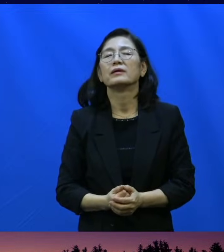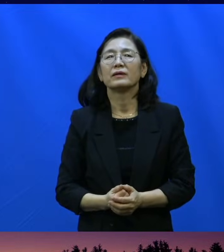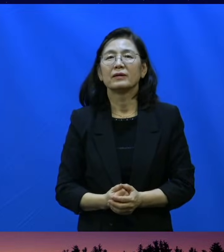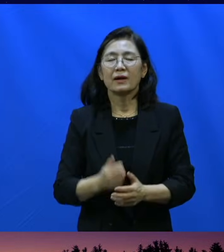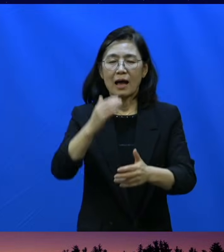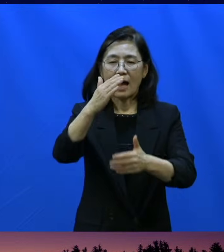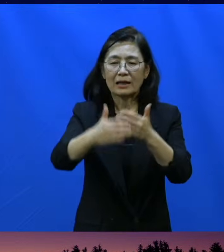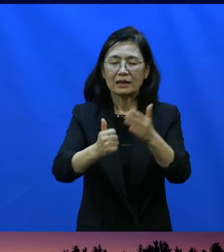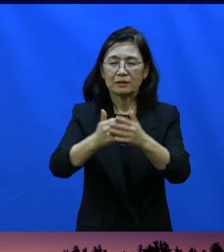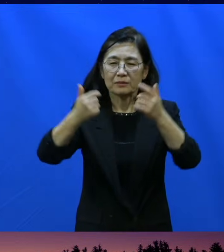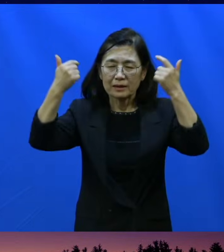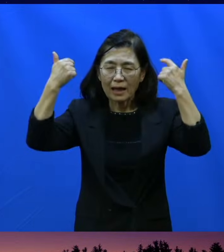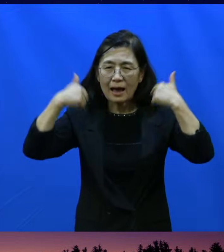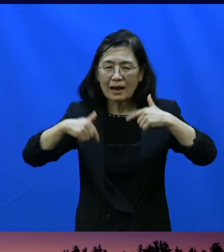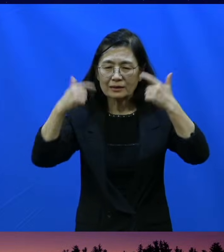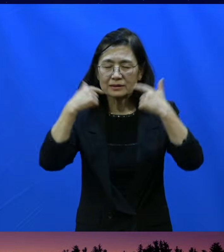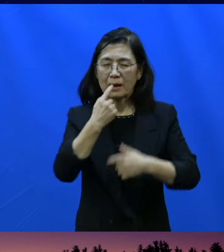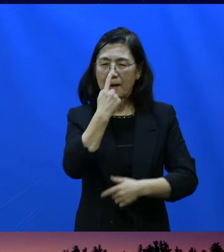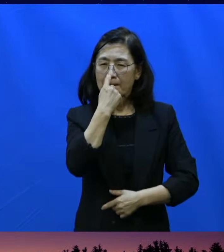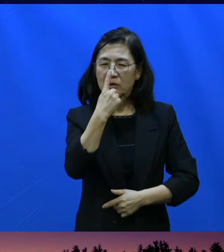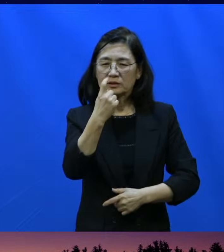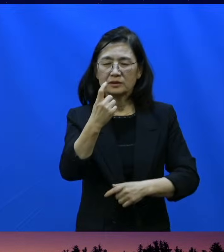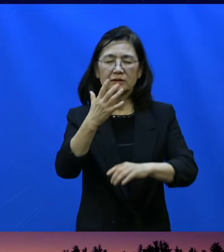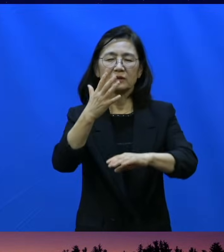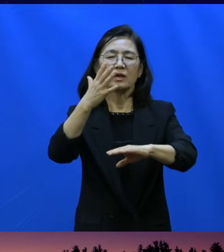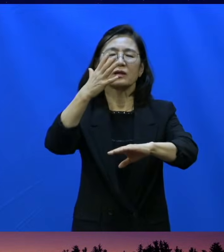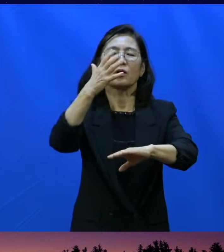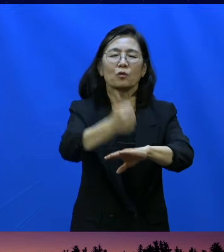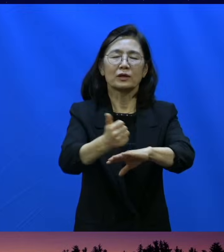거예요. 그게 은혜인 줄로 믿습니다.